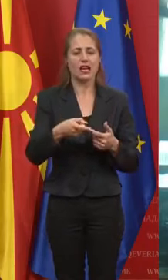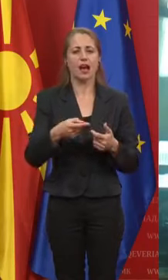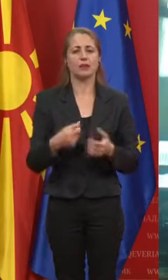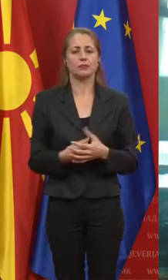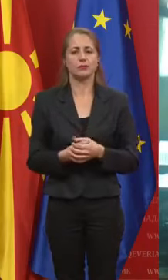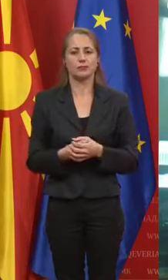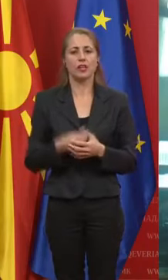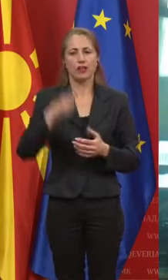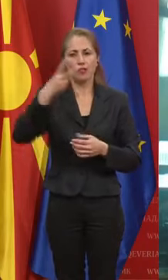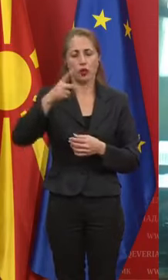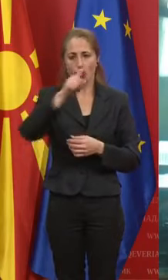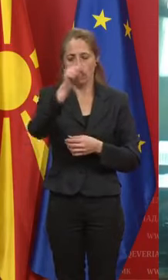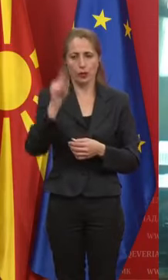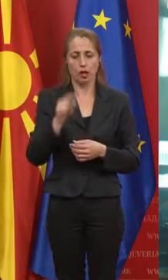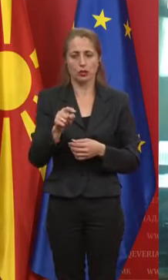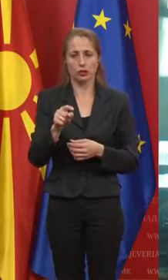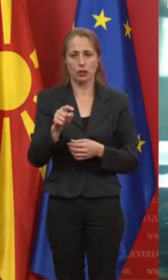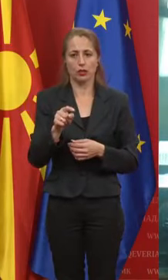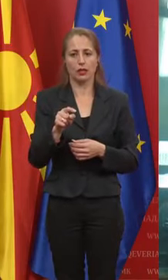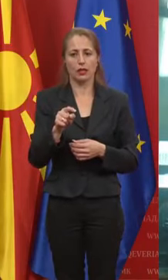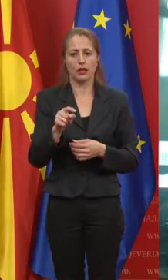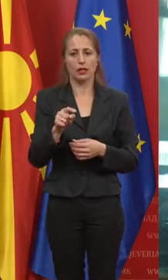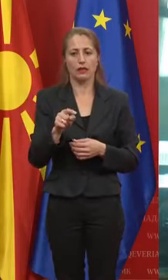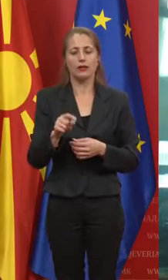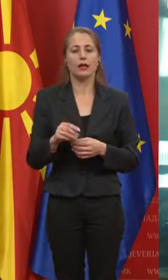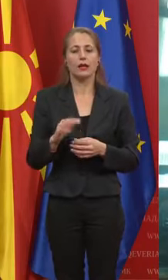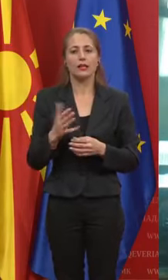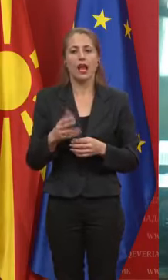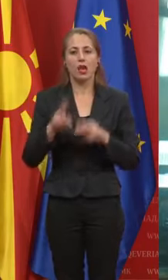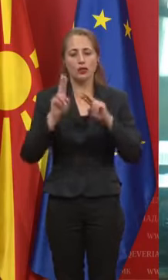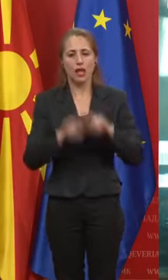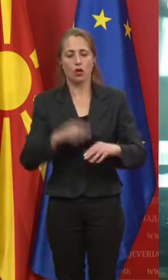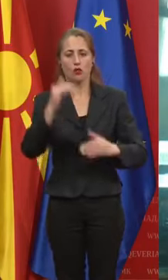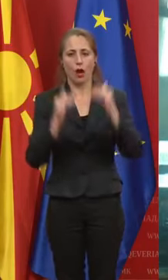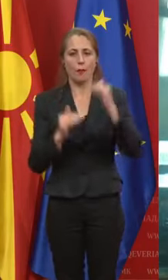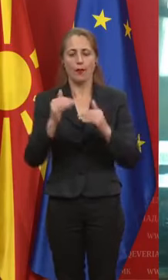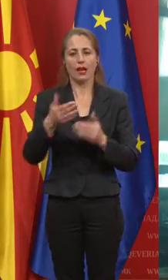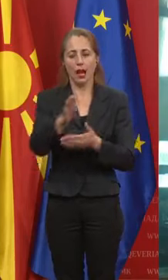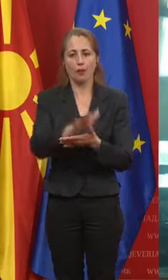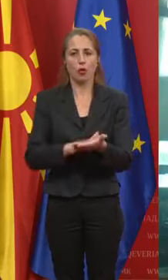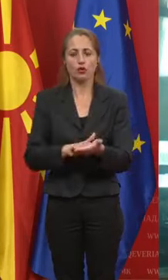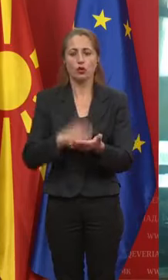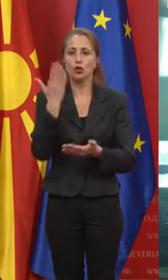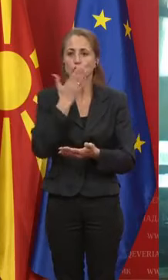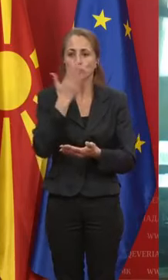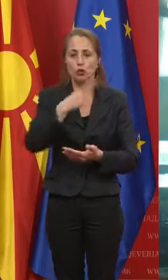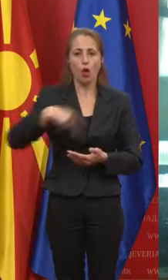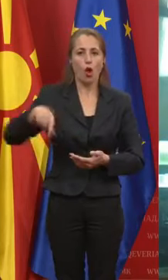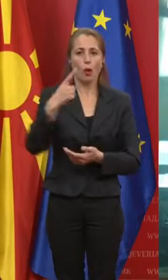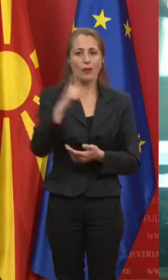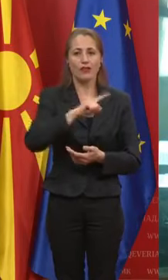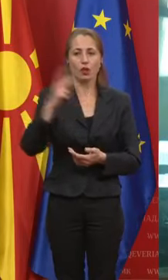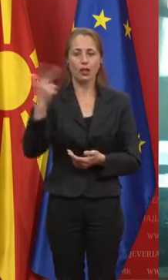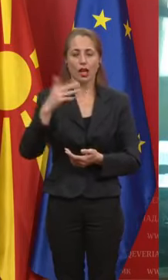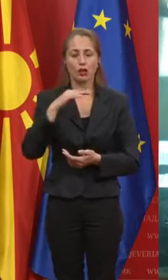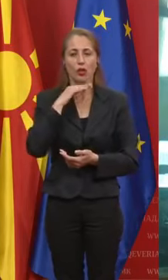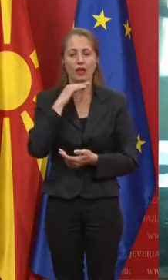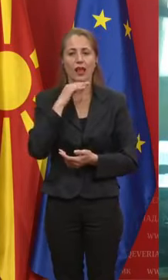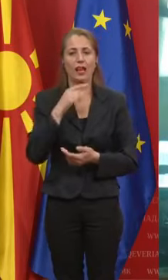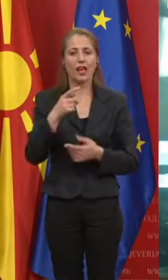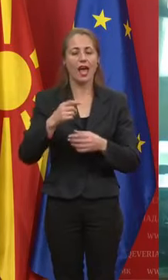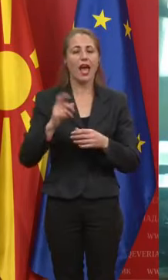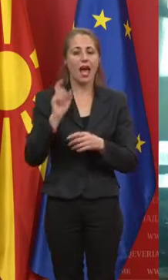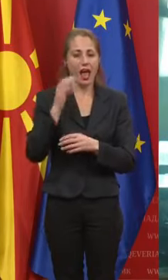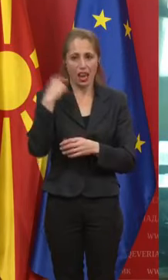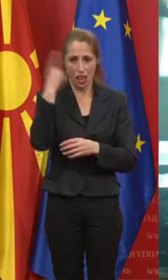откриете. Второто прашање, дали останува мерката дека ќе започнат училиштата од прво до трето одделение со физичко